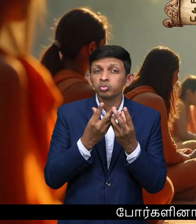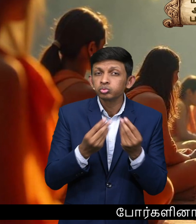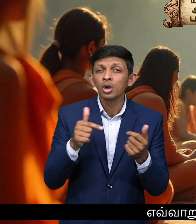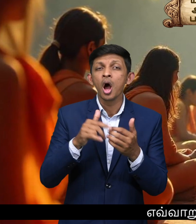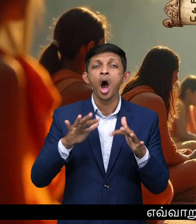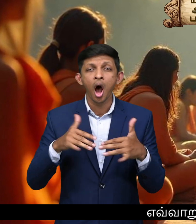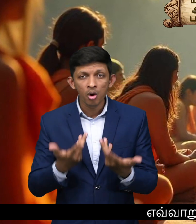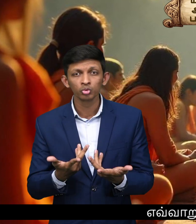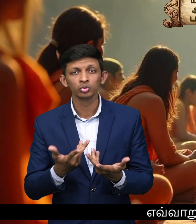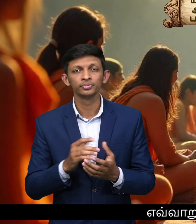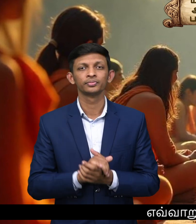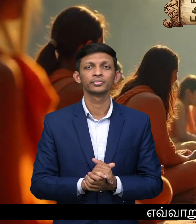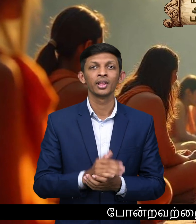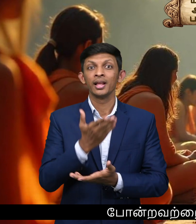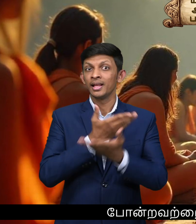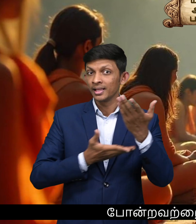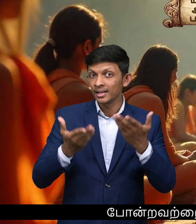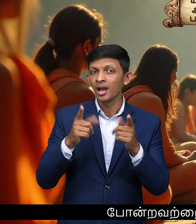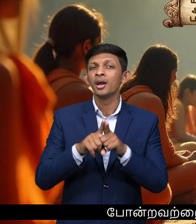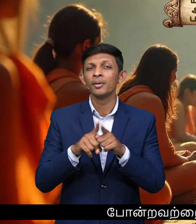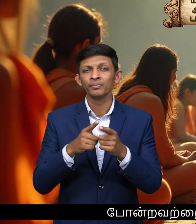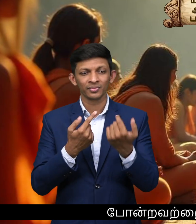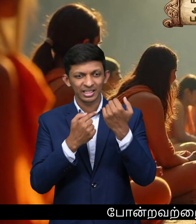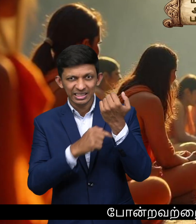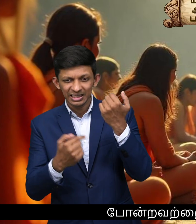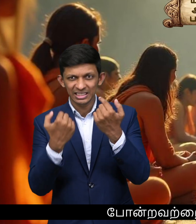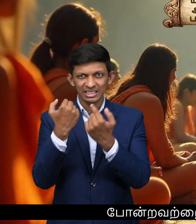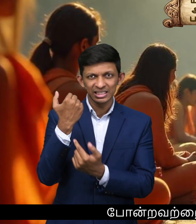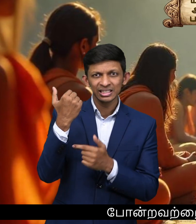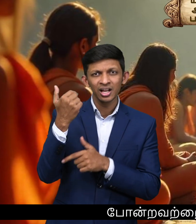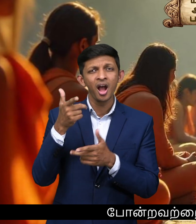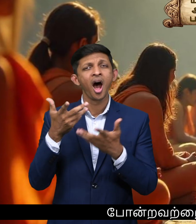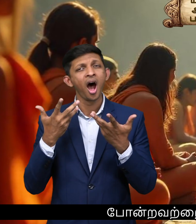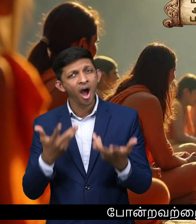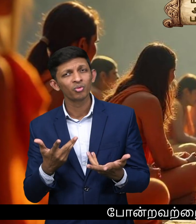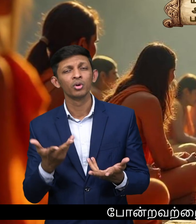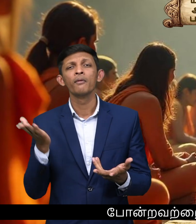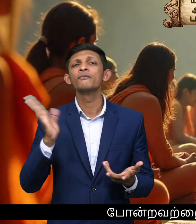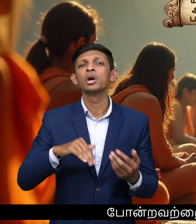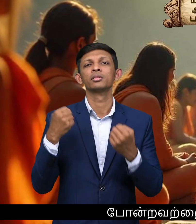காயங்களை எவ்வாறு குணப்படுத்தலாம் போன்றவற்றை பலர் ஆய்வு செய்தனர்.